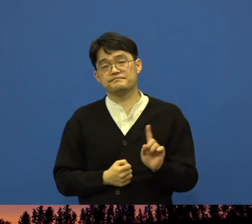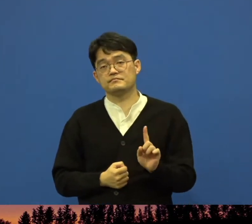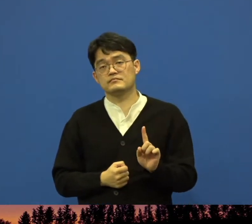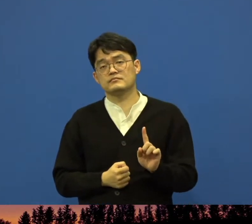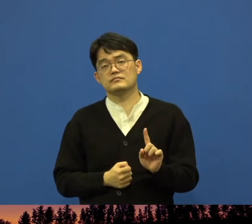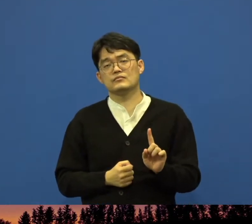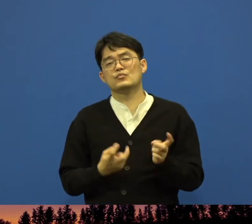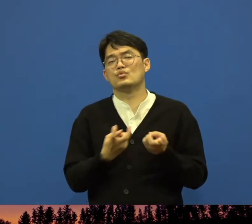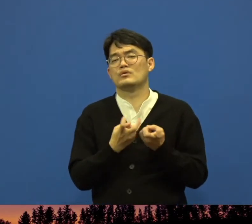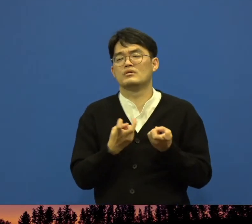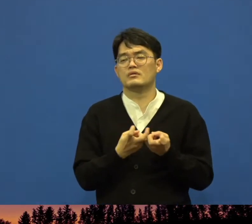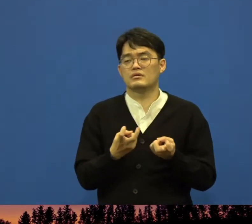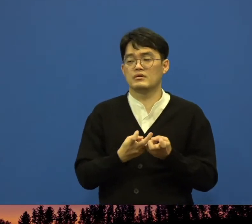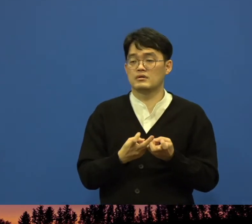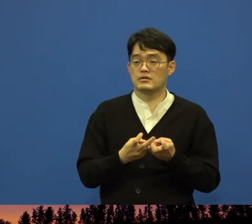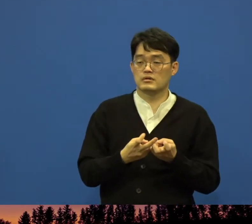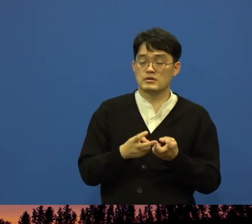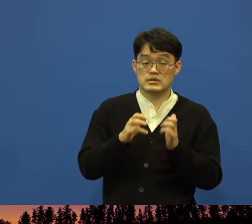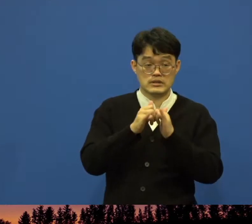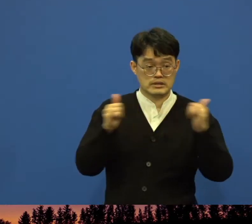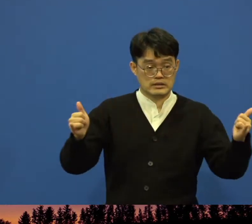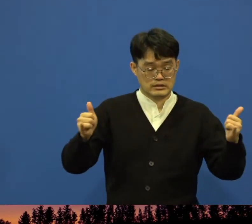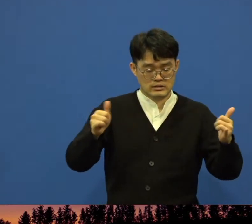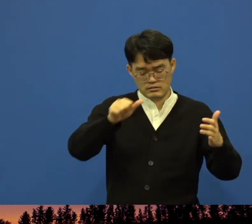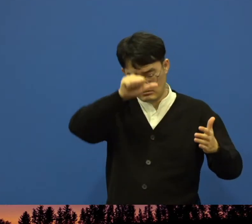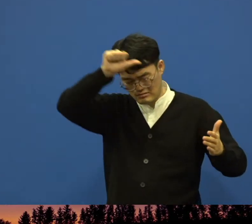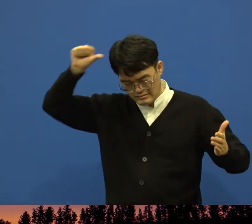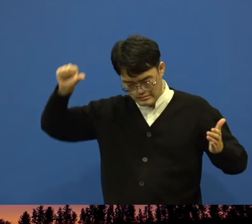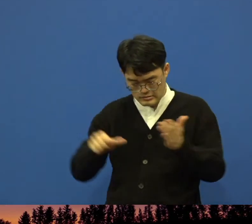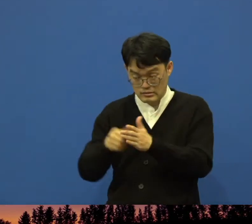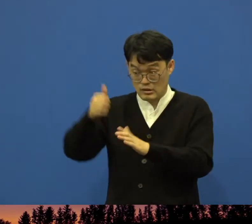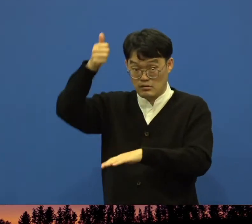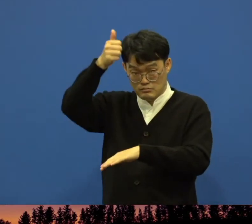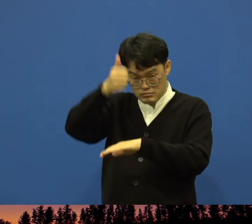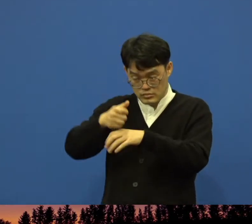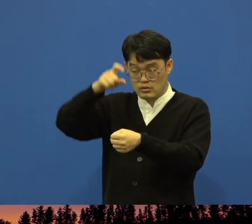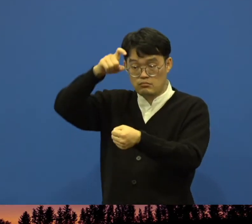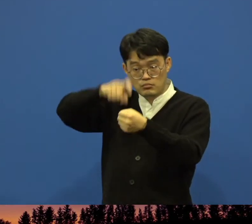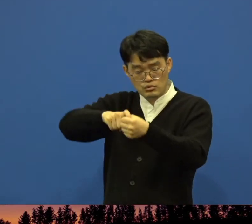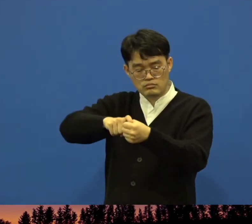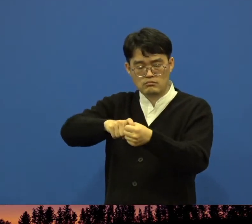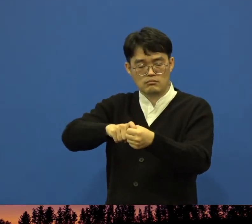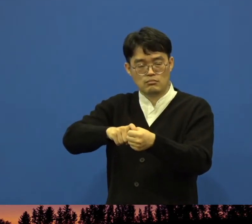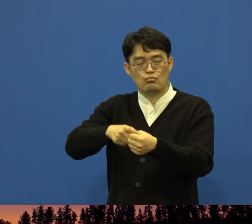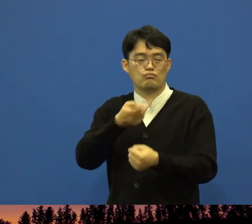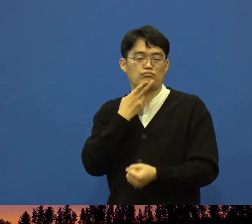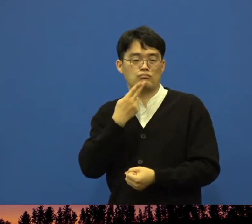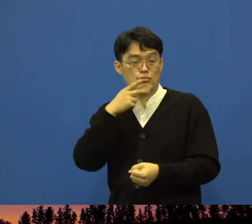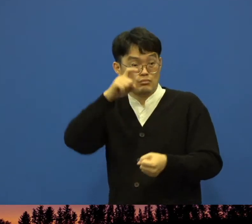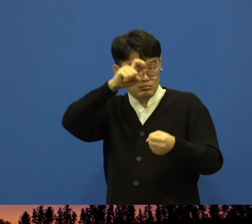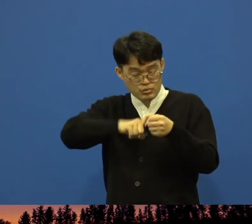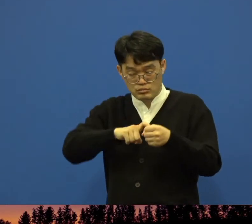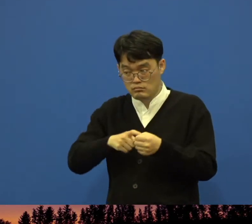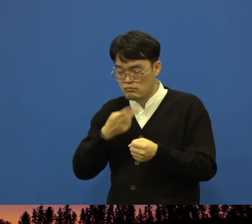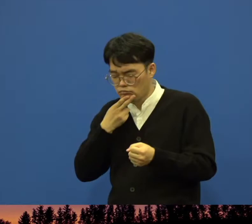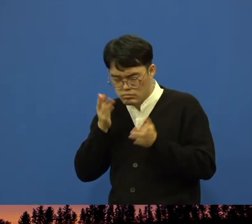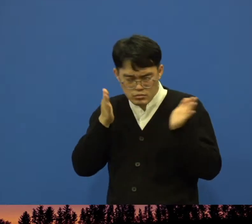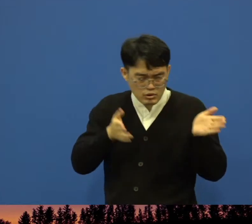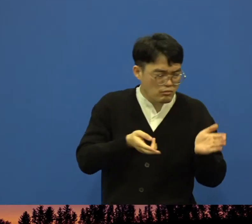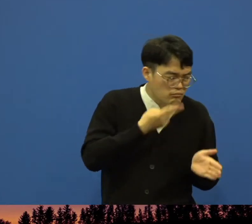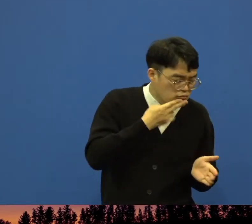해야 되는 것입니까? 인생의 궁극적인 목적이 여기도 마찬가지예요. 목적이 없는 거죠. 목적과 방향을 놓치면 길을 잃는 것입니다.